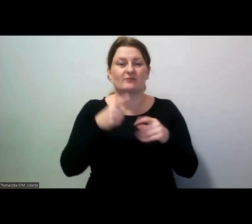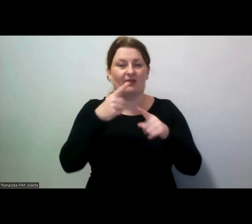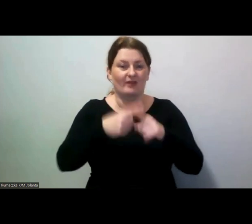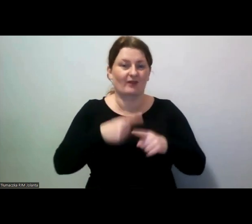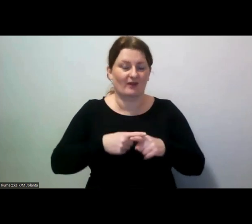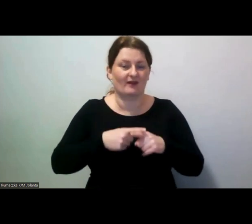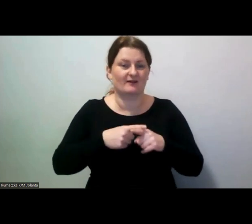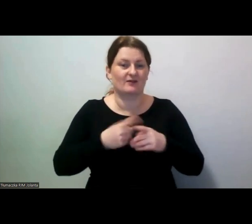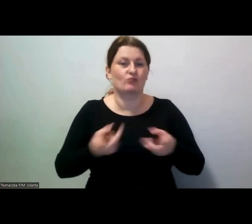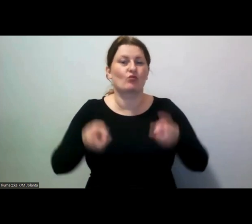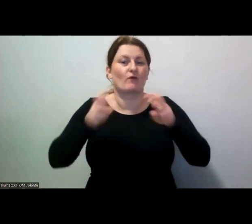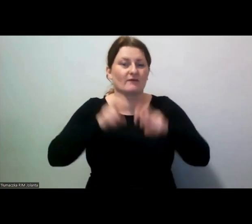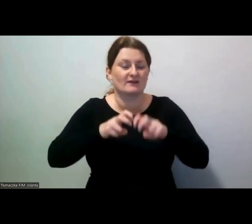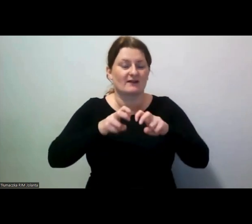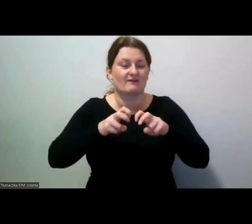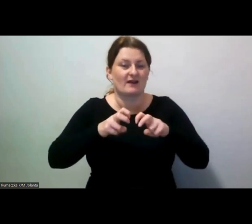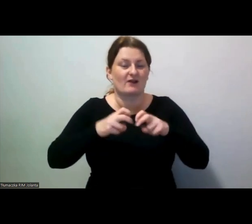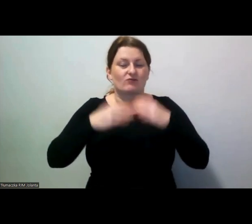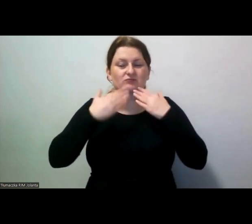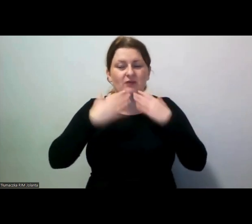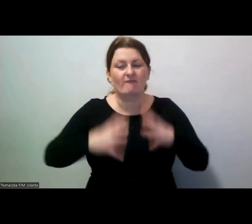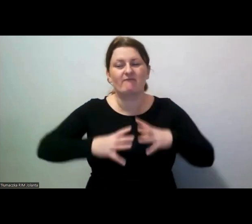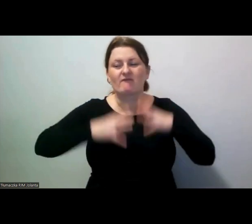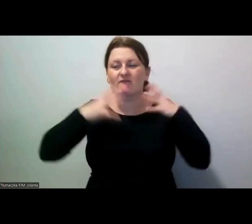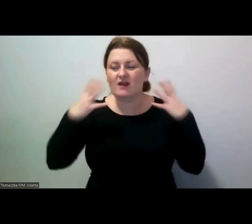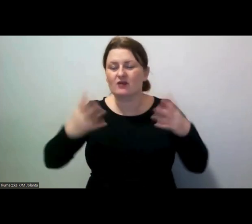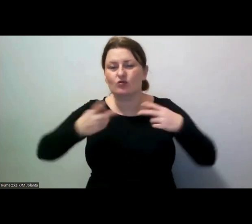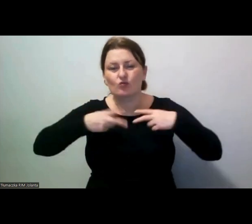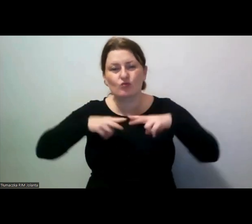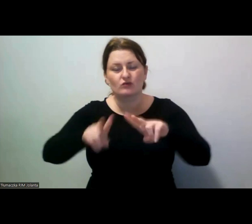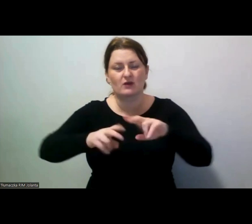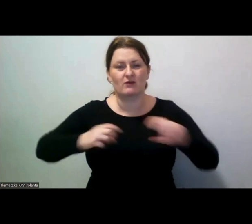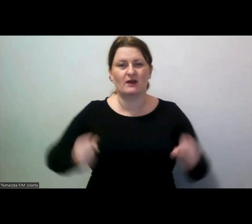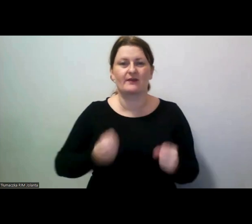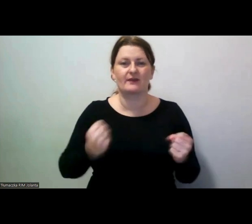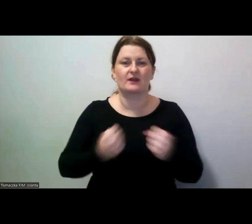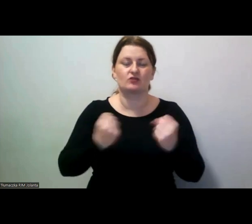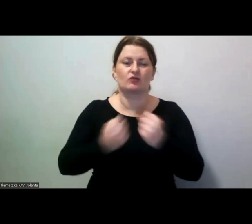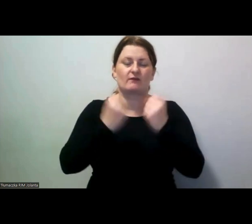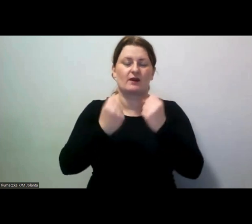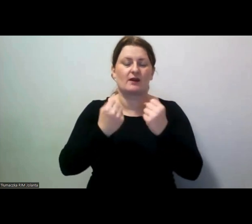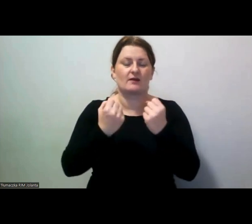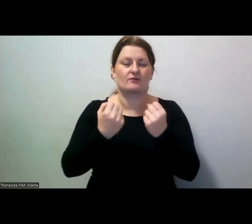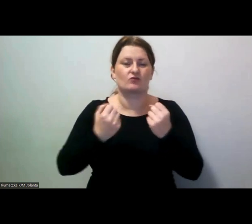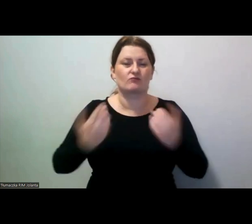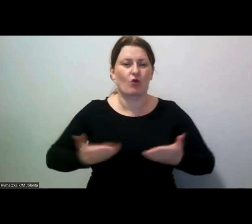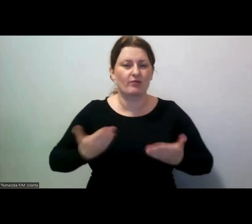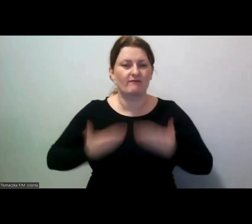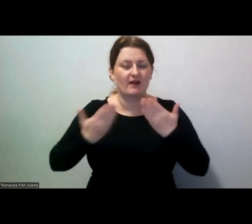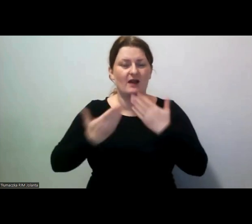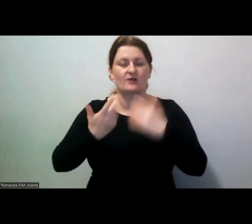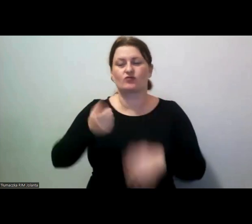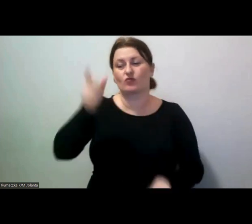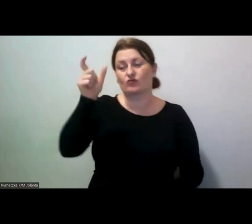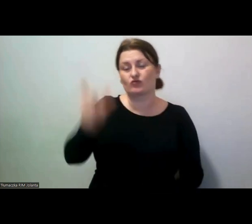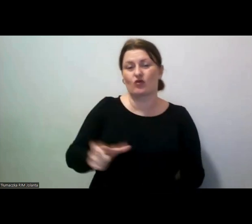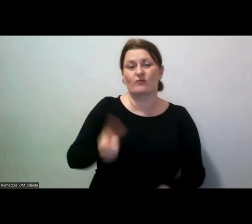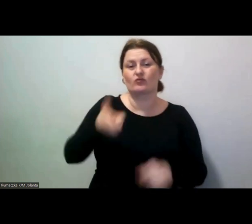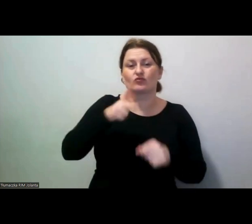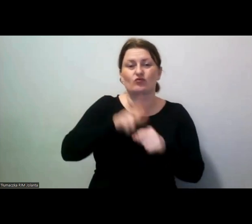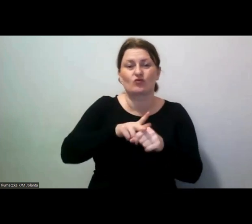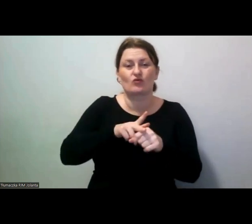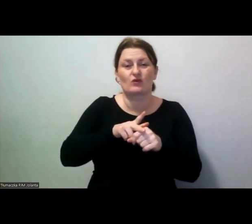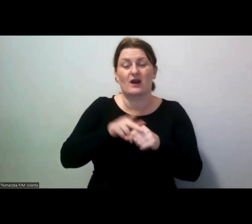powstawało również przy ogromnym tak naprawdę udziale i zaangażowaniu i tak naprawdę motywacji osoby, która